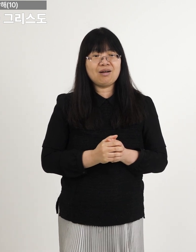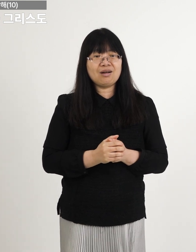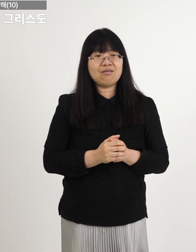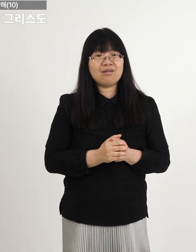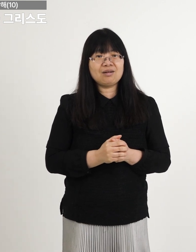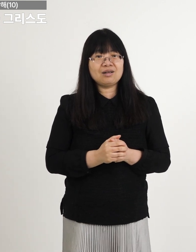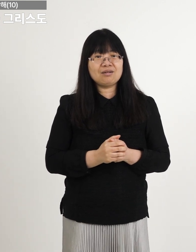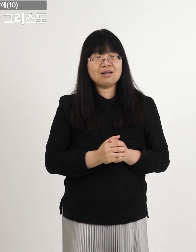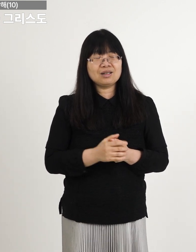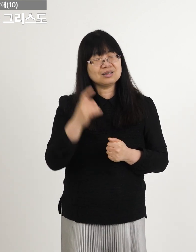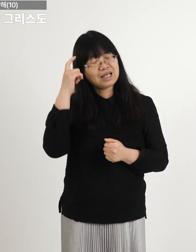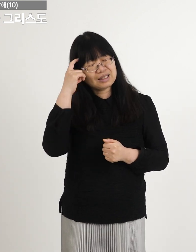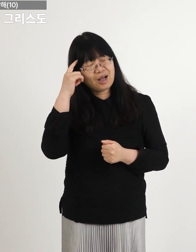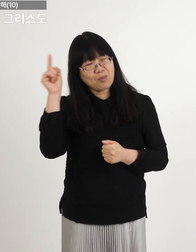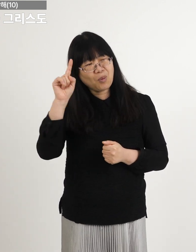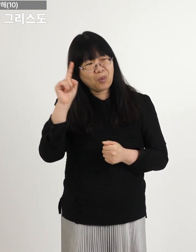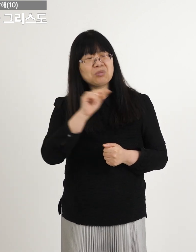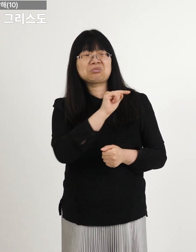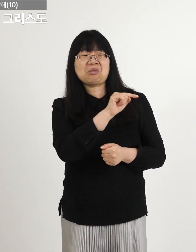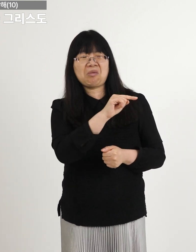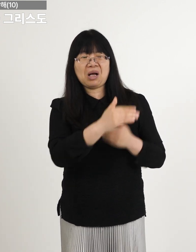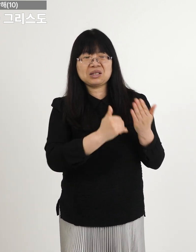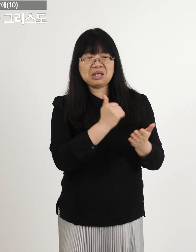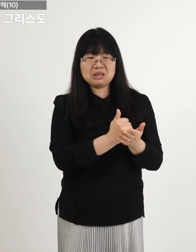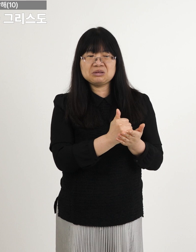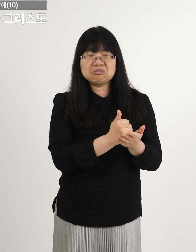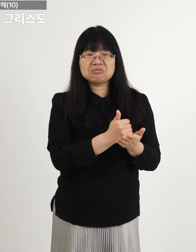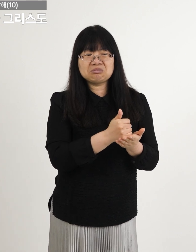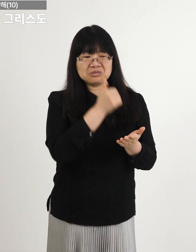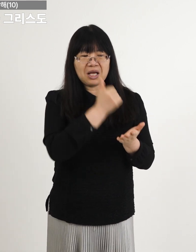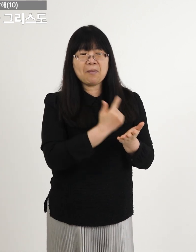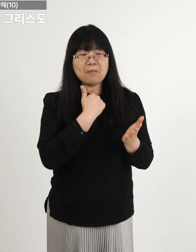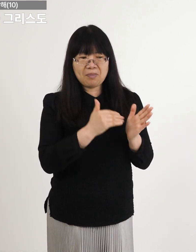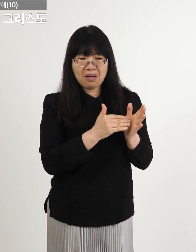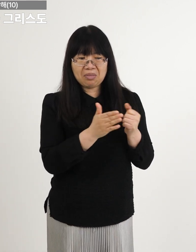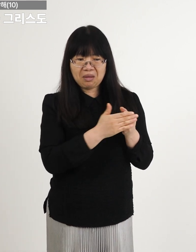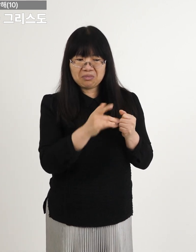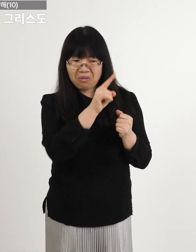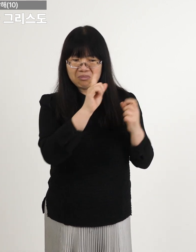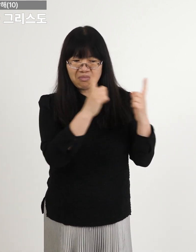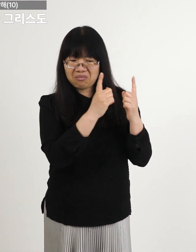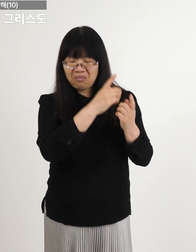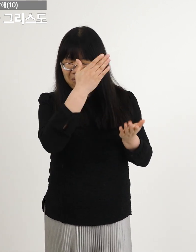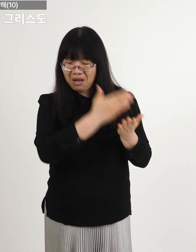앞에 죄진 일이 있구나, 저런 사람하고 상종해서는 안 돼.